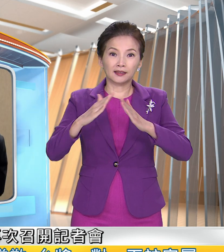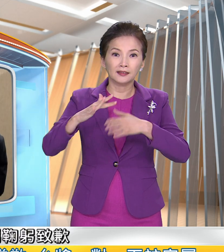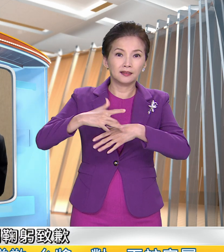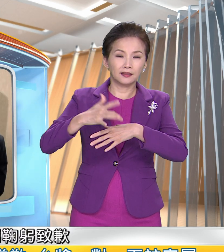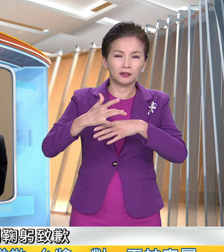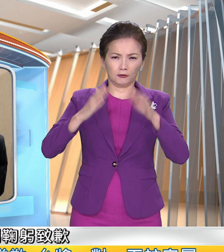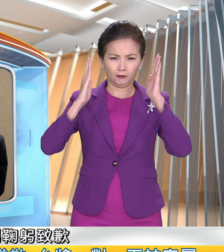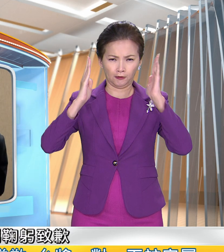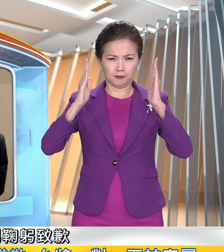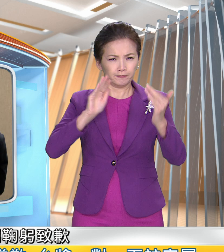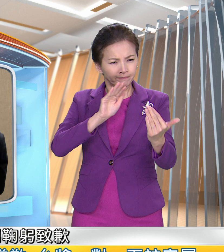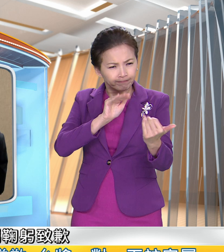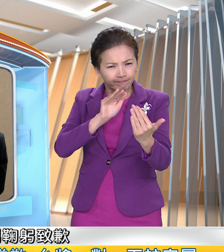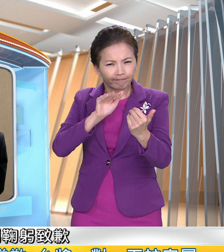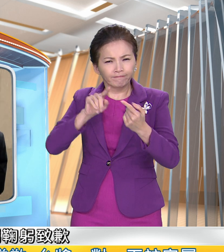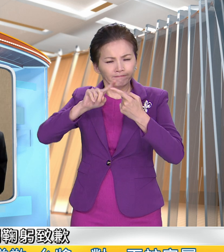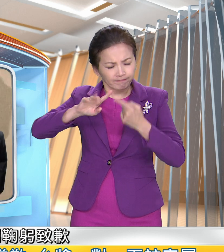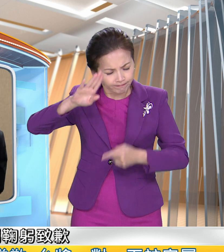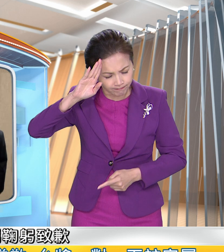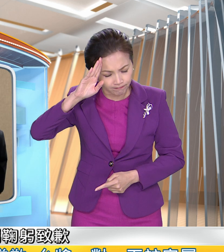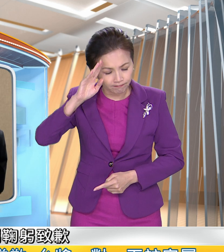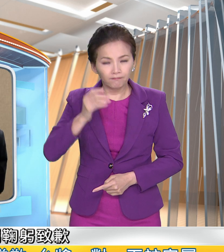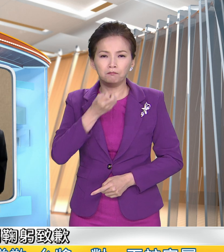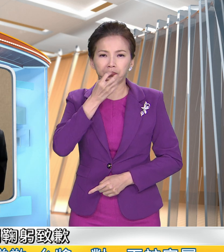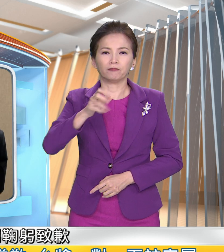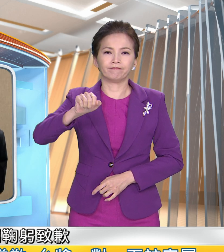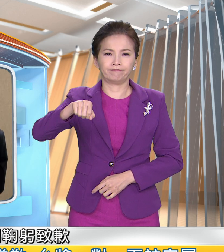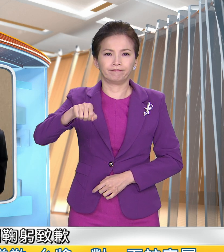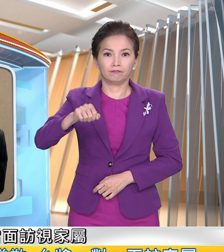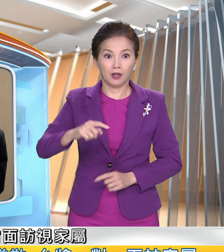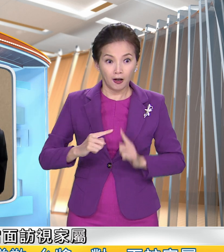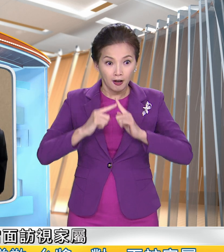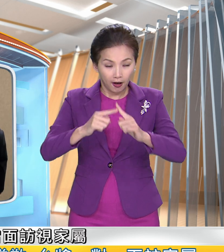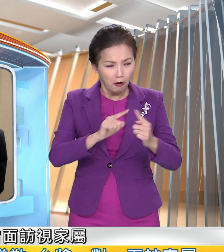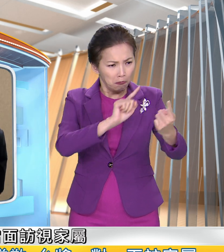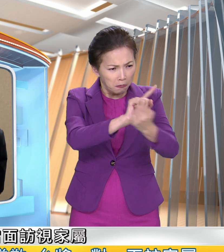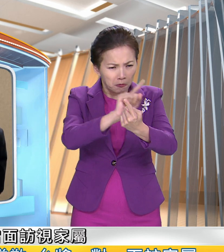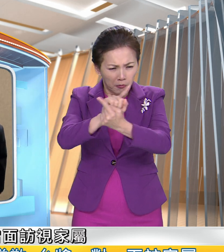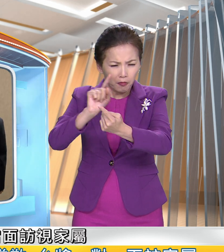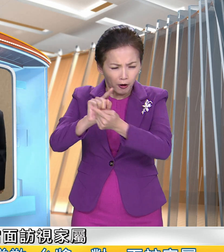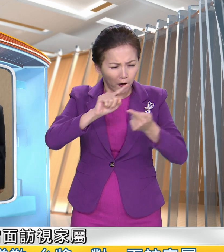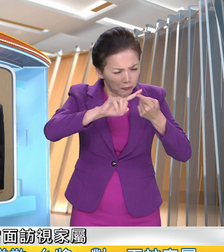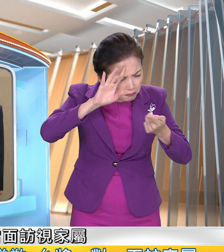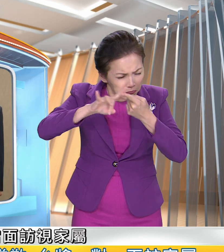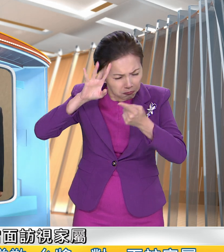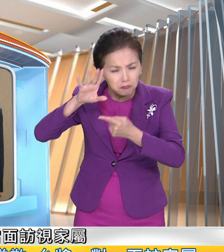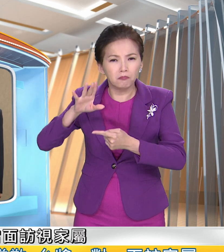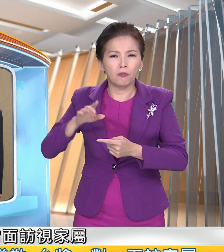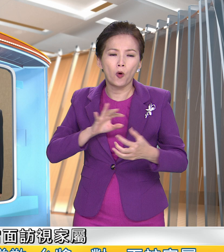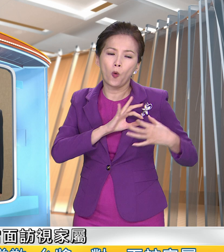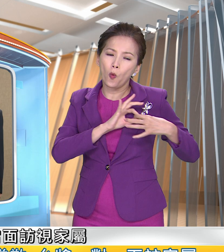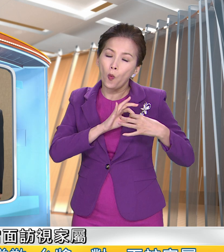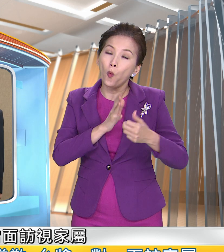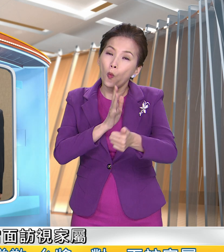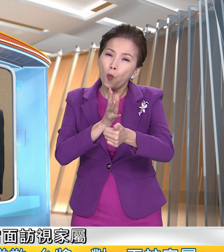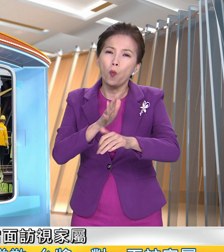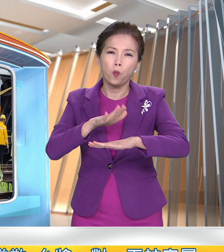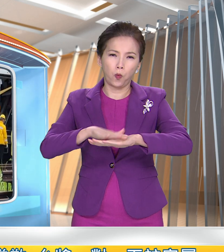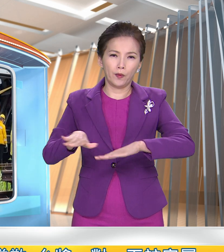向罹难者的家属鞠躬致歉，并承诺会一对一当面访视家属，道歉并提供